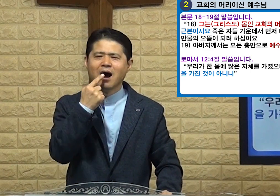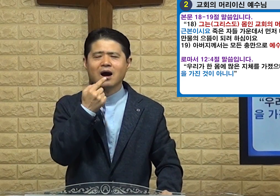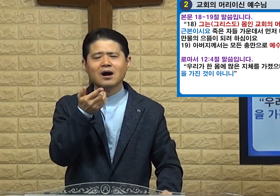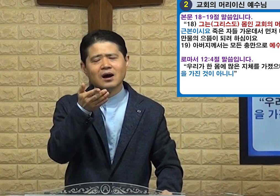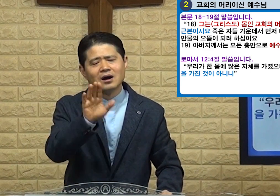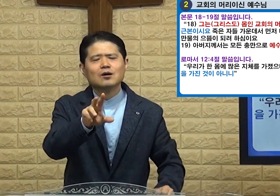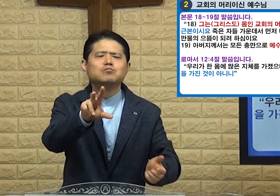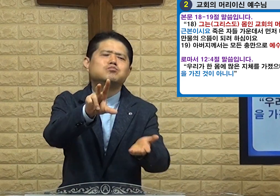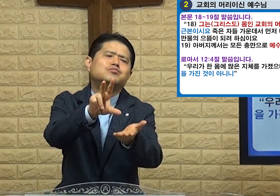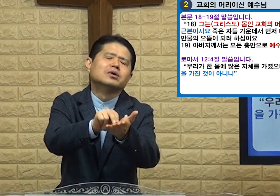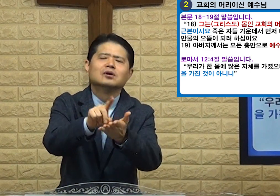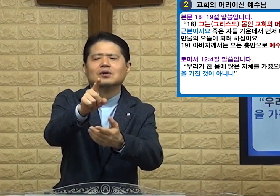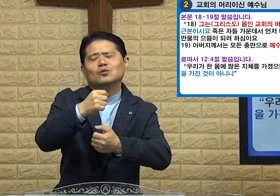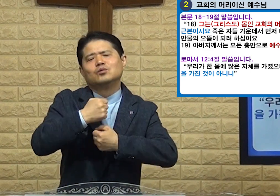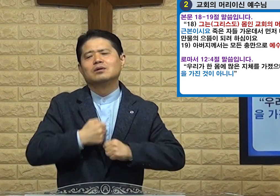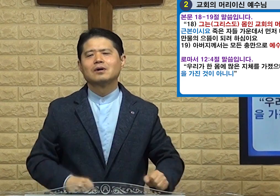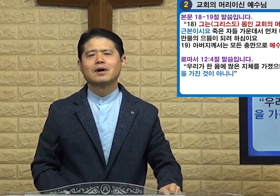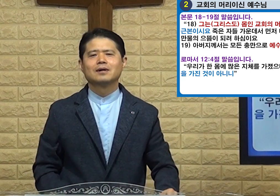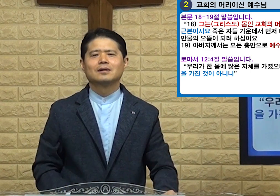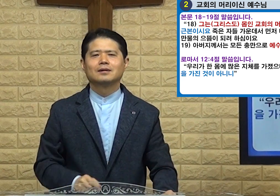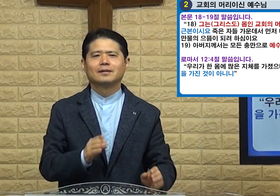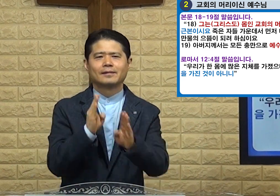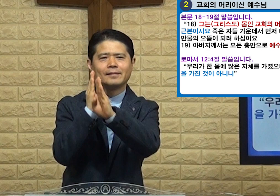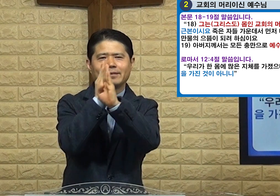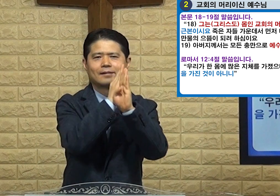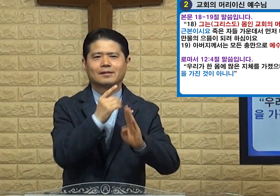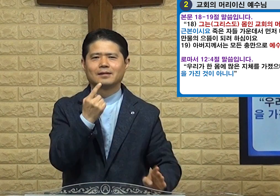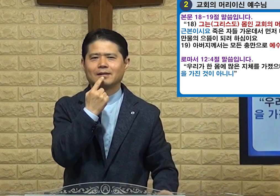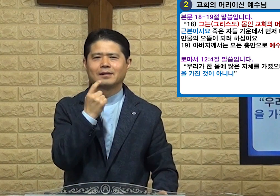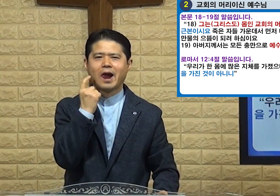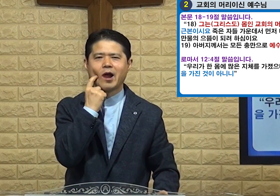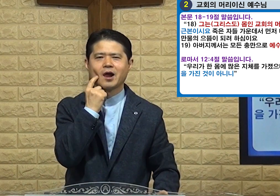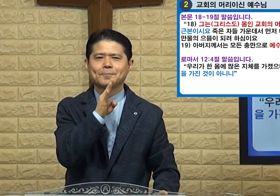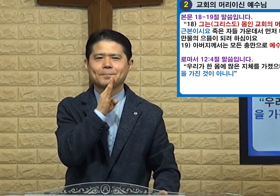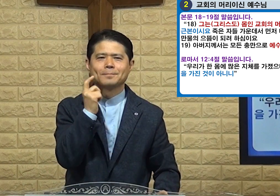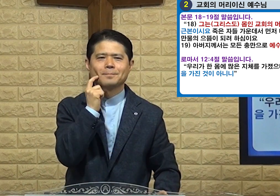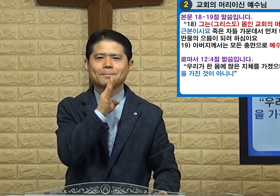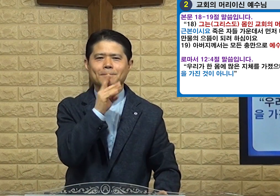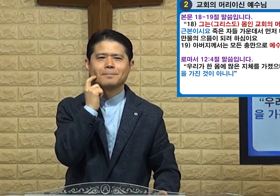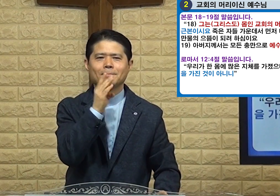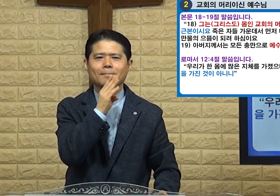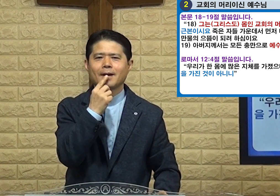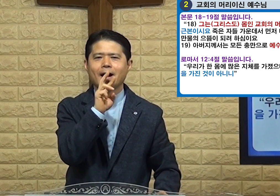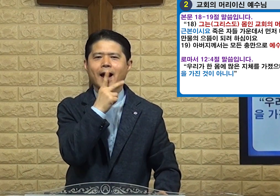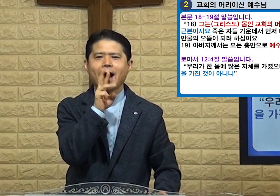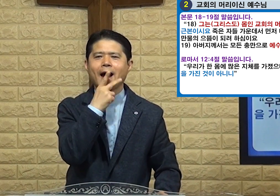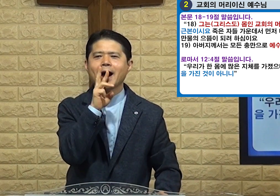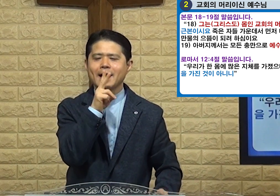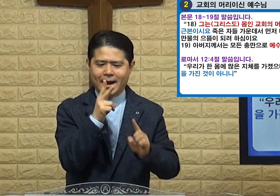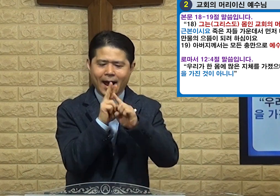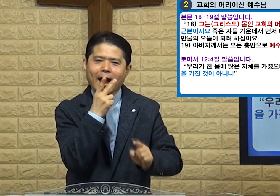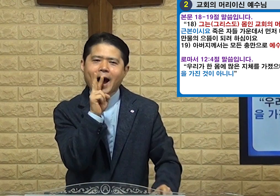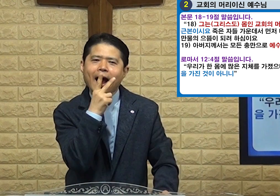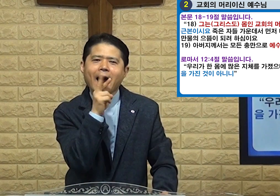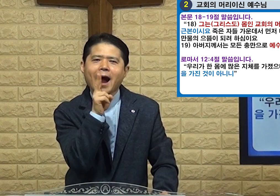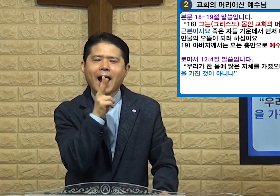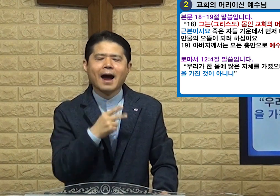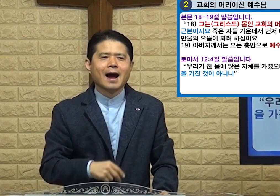또 여러 가지의 역할이 있지만 그 문제는 우리가 뒤에서 거짓말을 행하고 그 거짓을